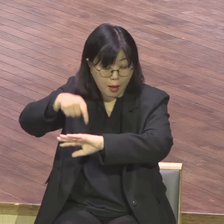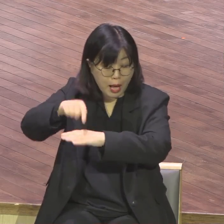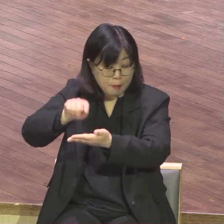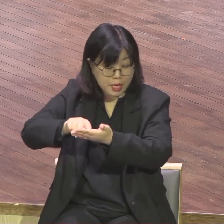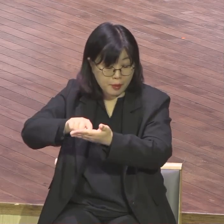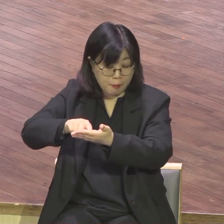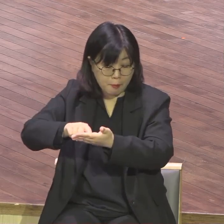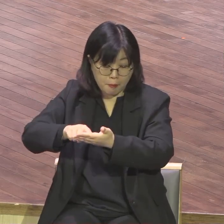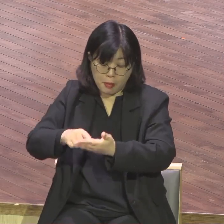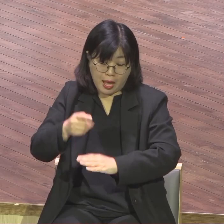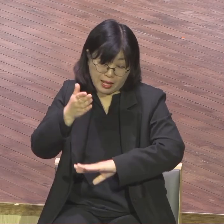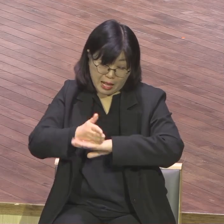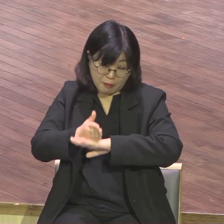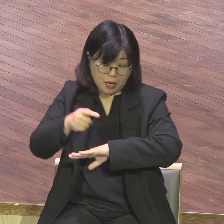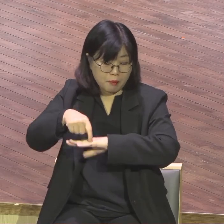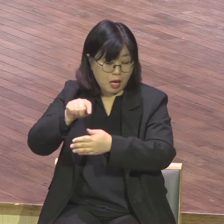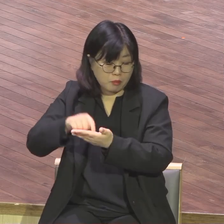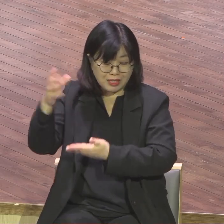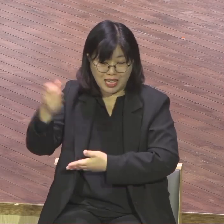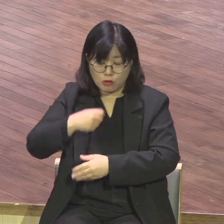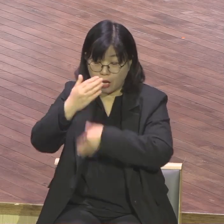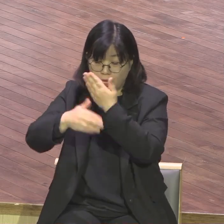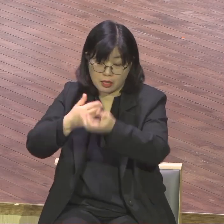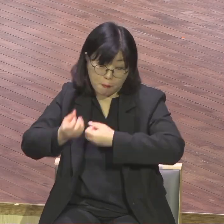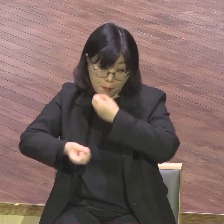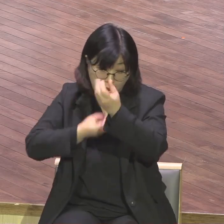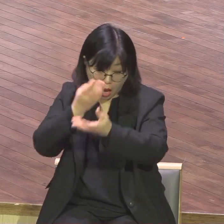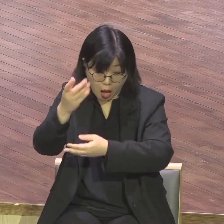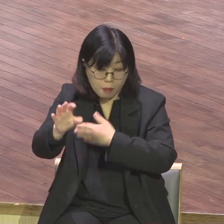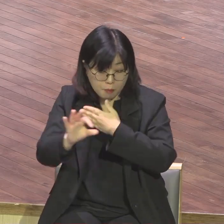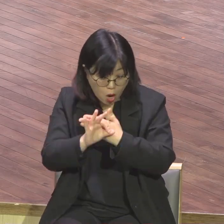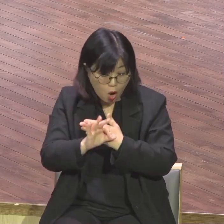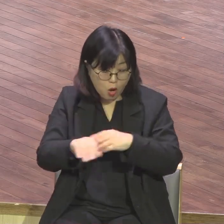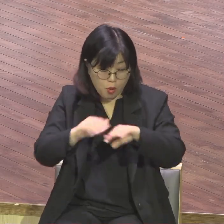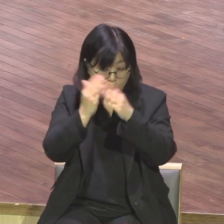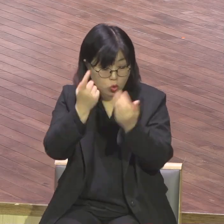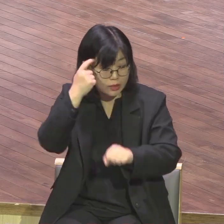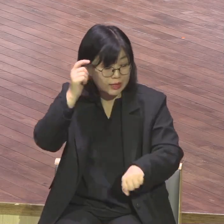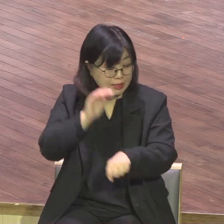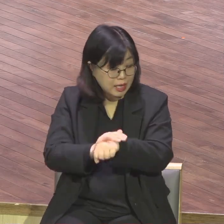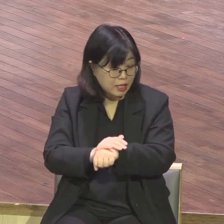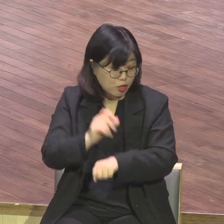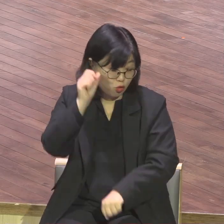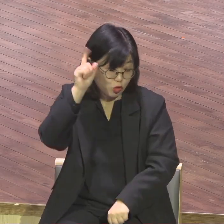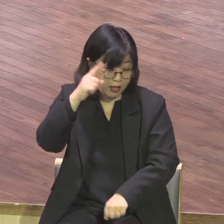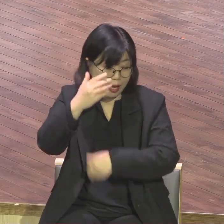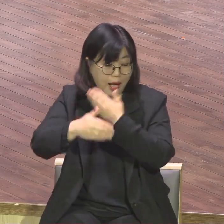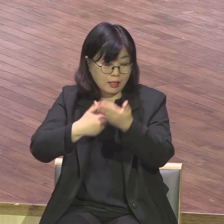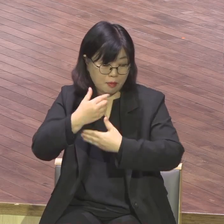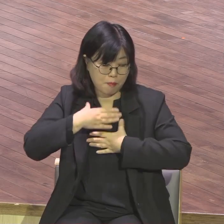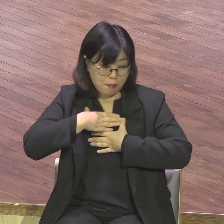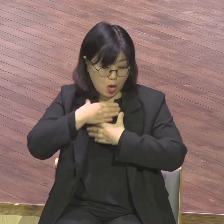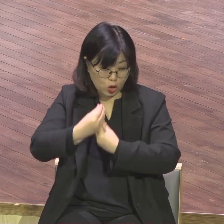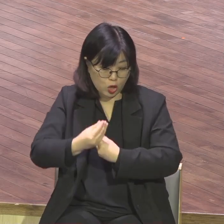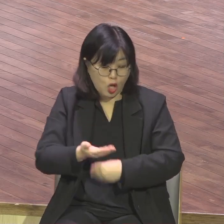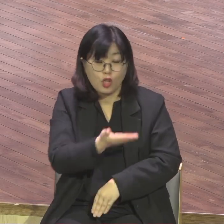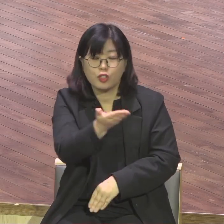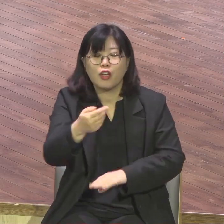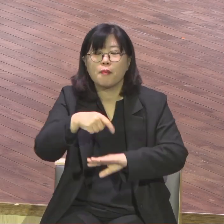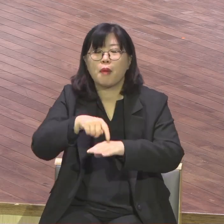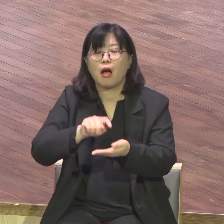아뢰라. 그리하면 모든 지각에 뛰어난 하나님의 평강이 그리스도 예수 안에서 너희 마음과